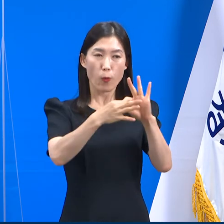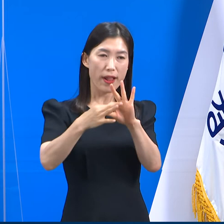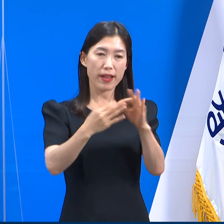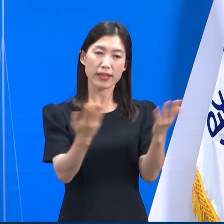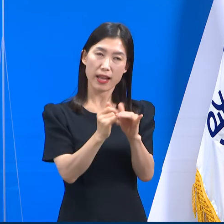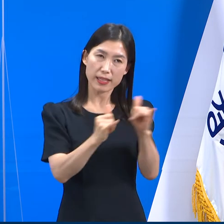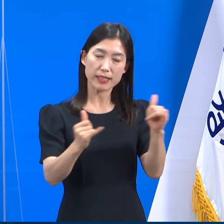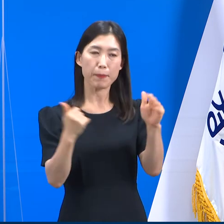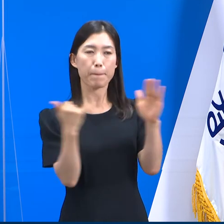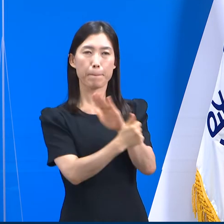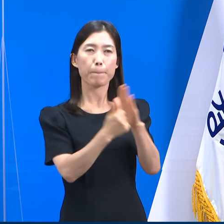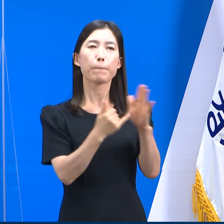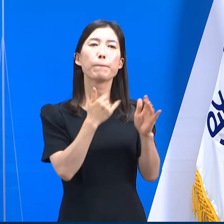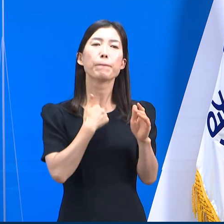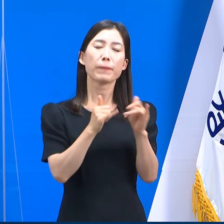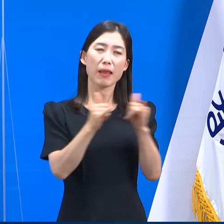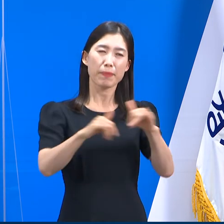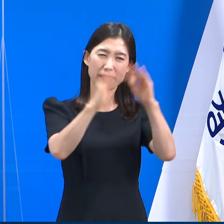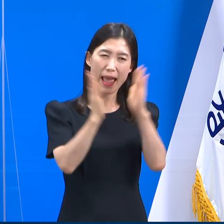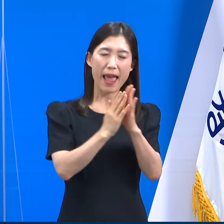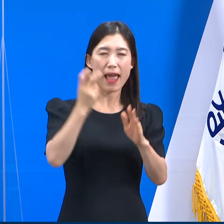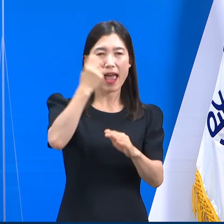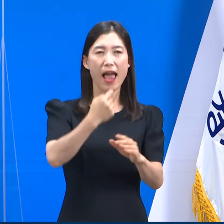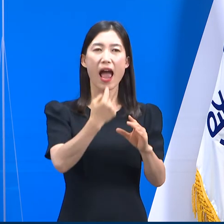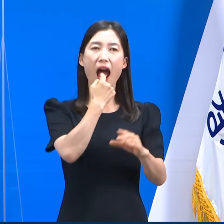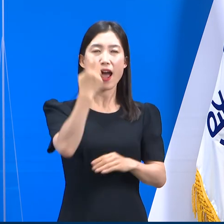등 관련자 전수 조사를 진행 중입니다.